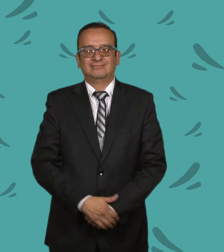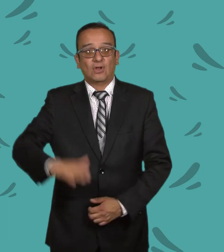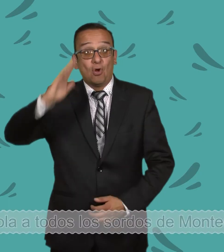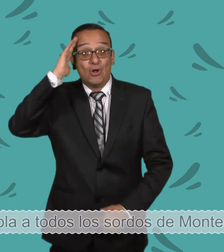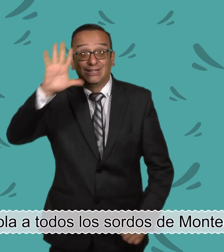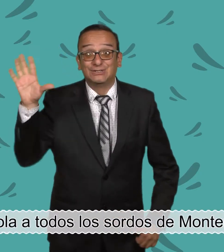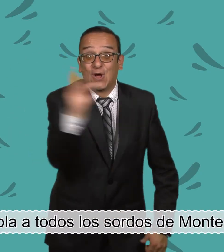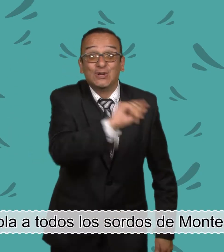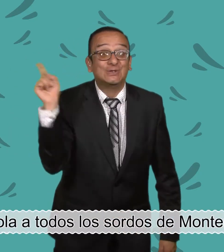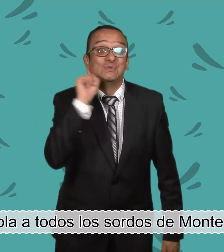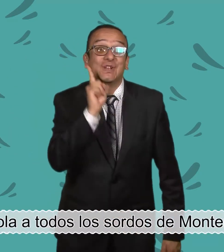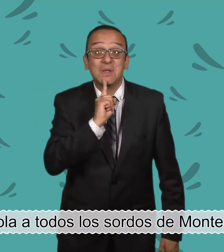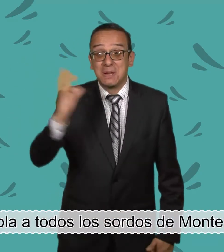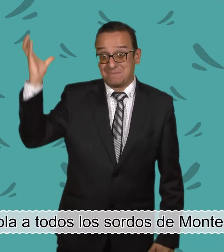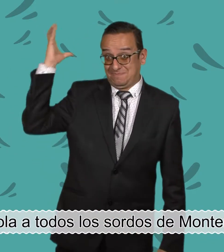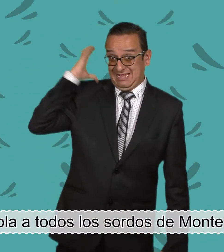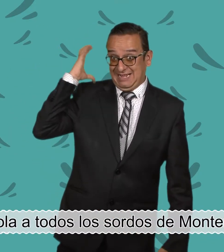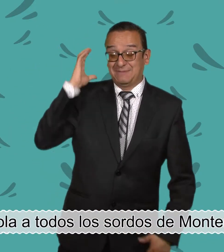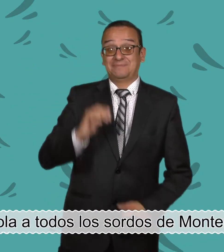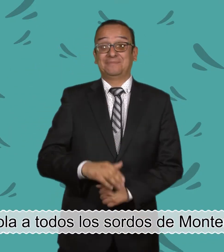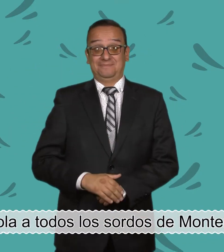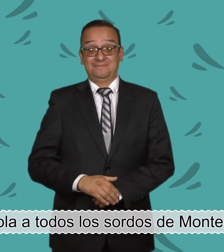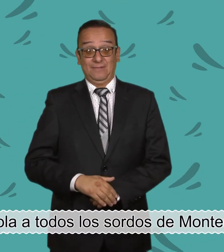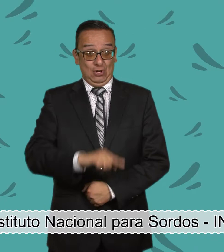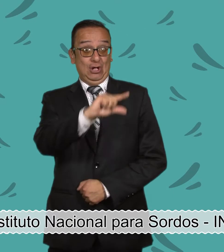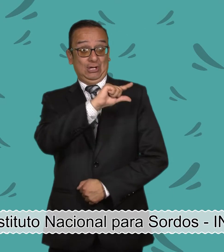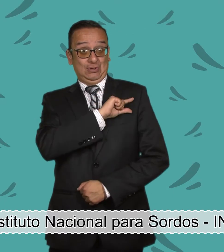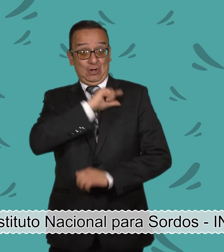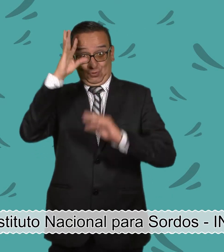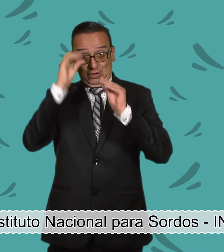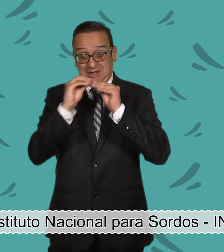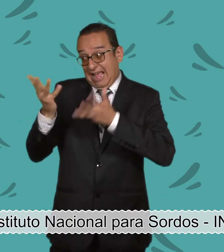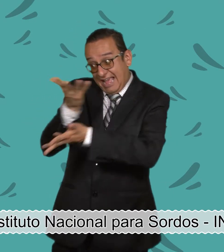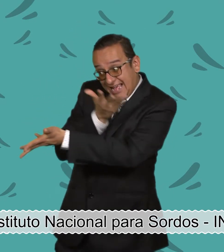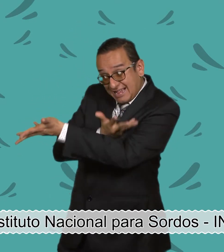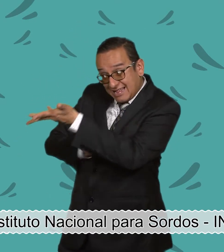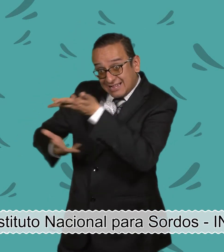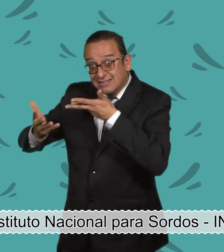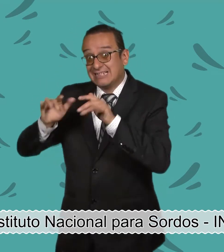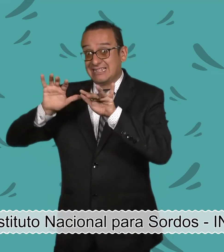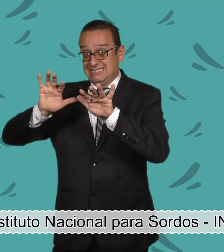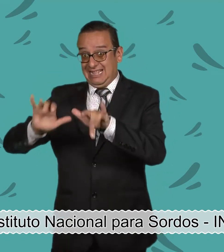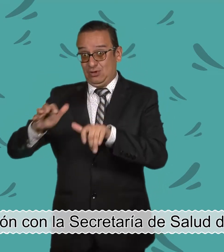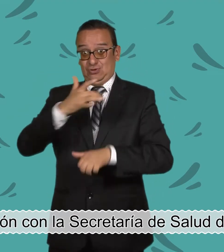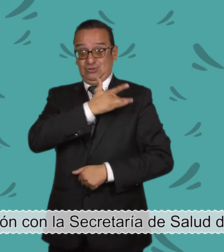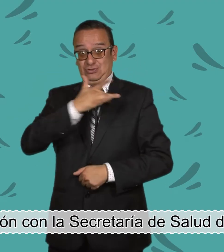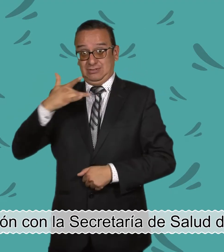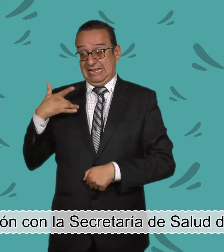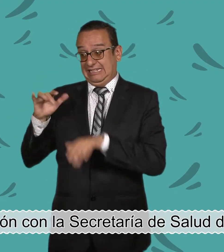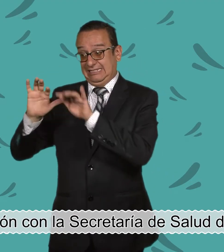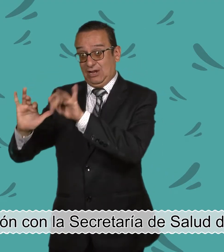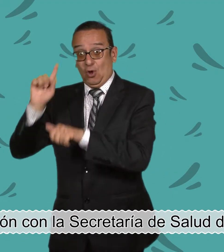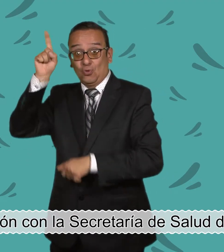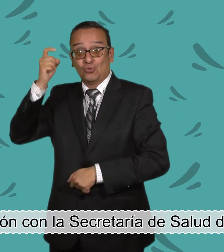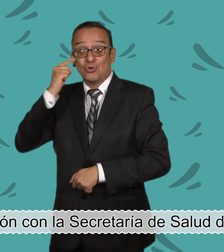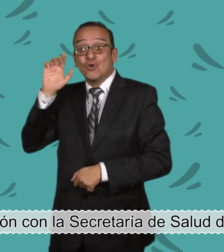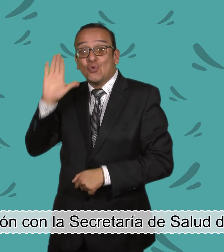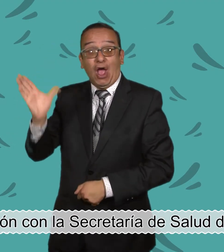Hola a todos los sordos de Montería, el Instituto Nacional para Sordos, INSOR, en articulación con la Secretaría de